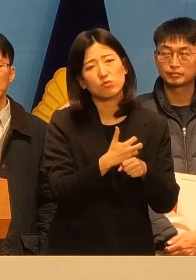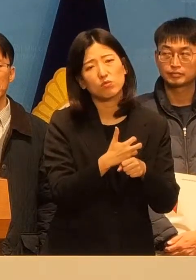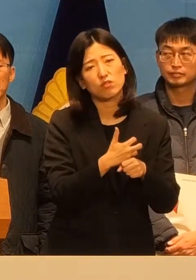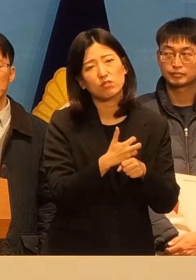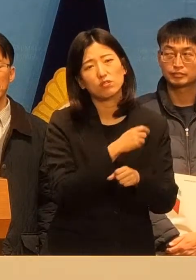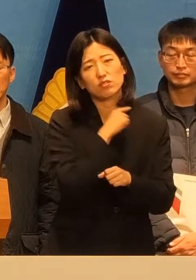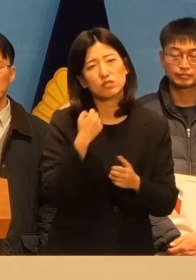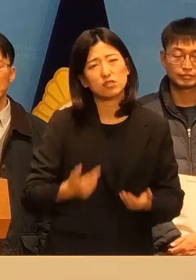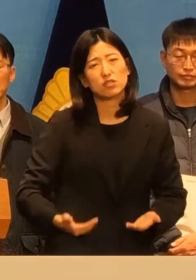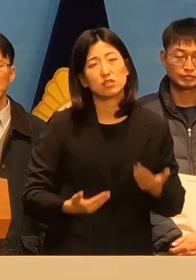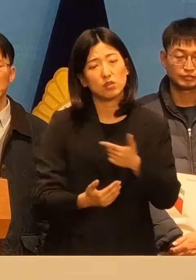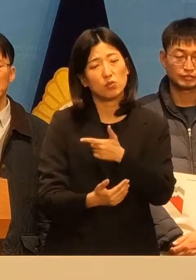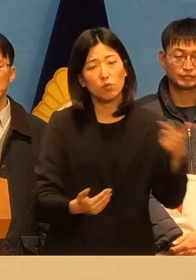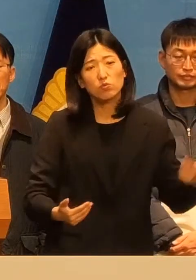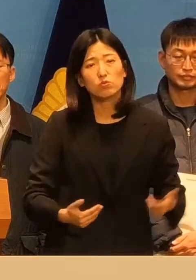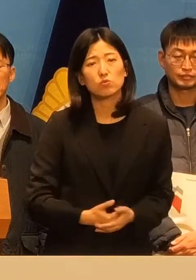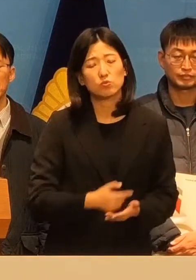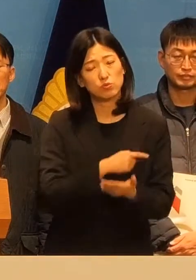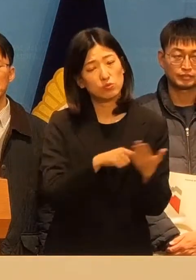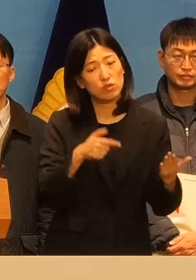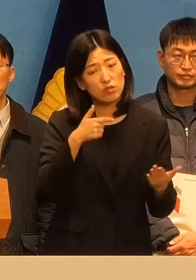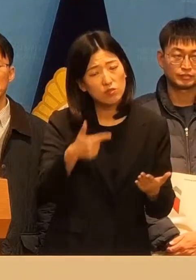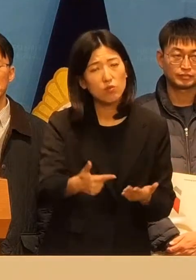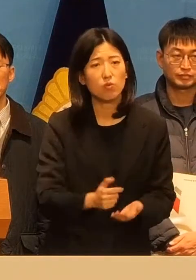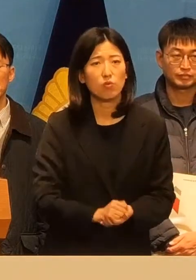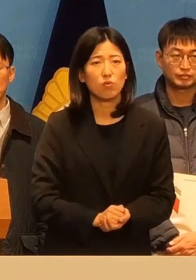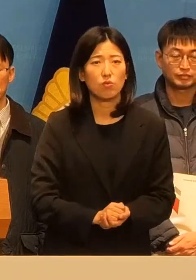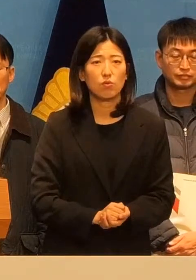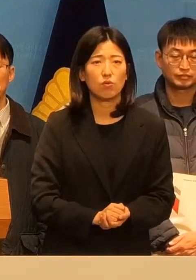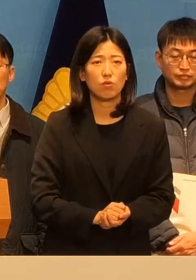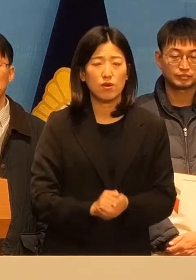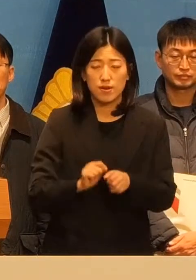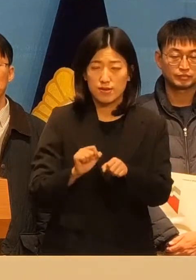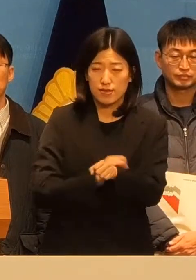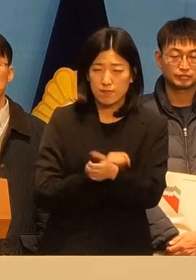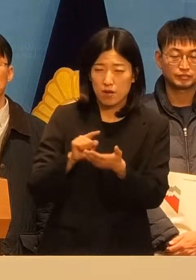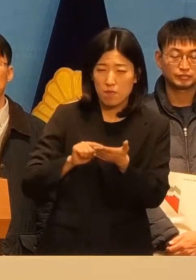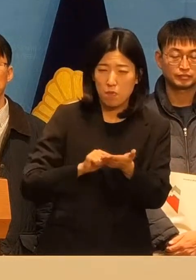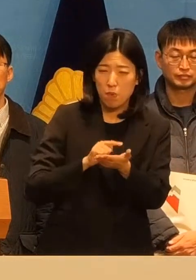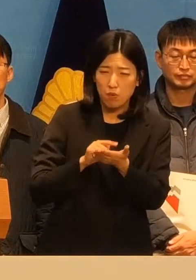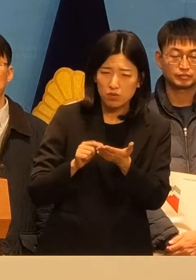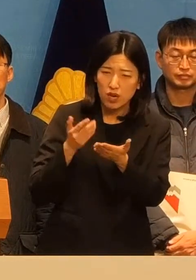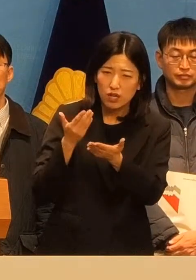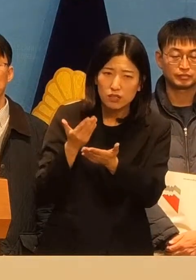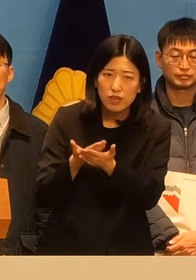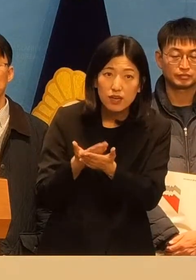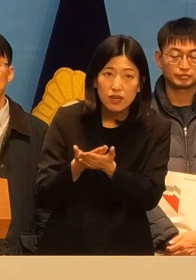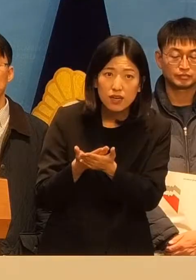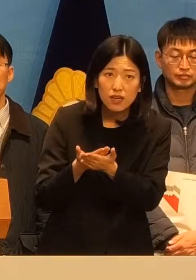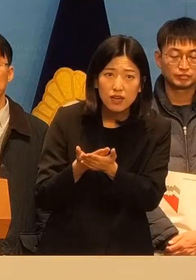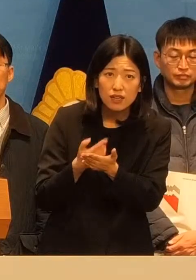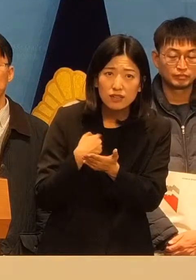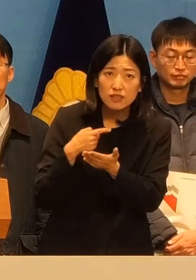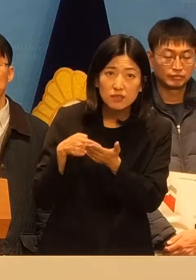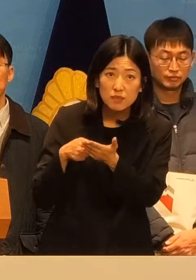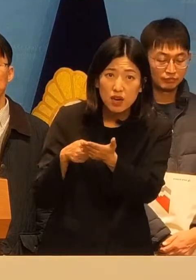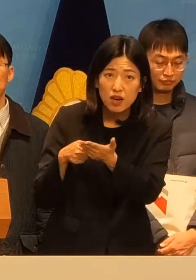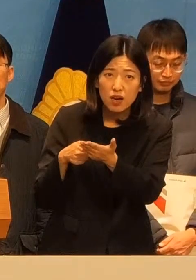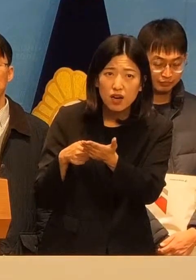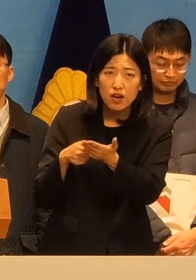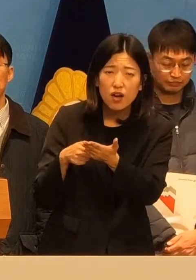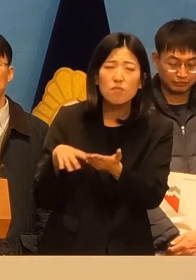희생, 그것에 대한 특별한 보상을 대단히 어렵겠지만 근본적으로